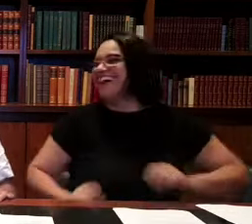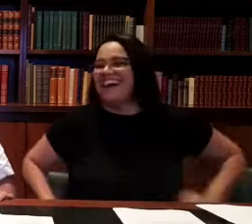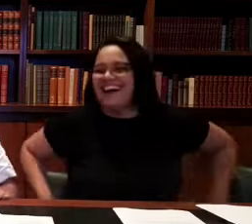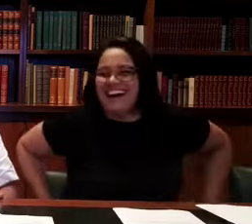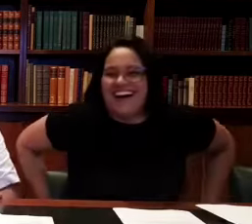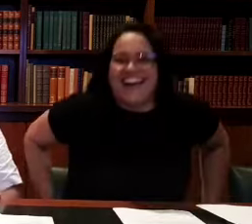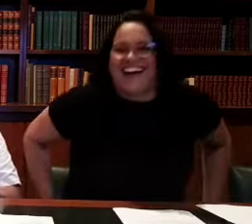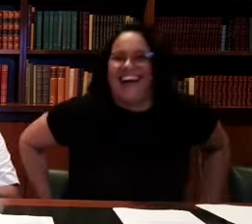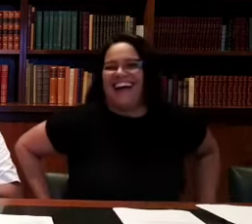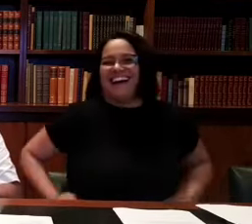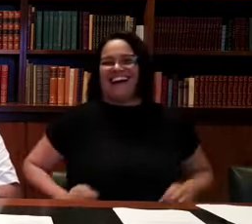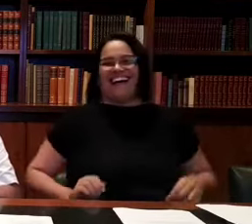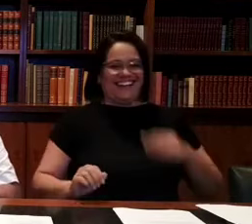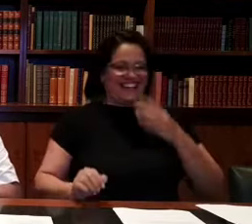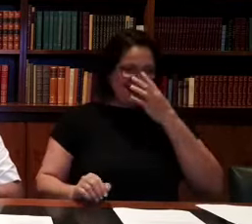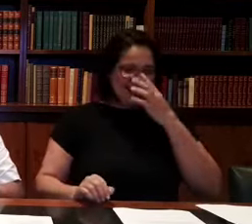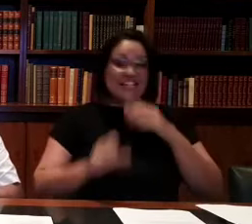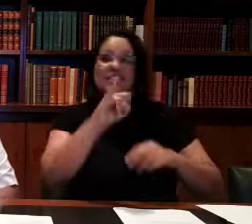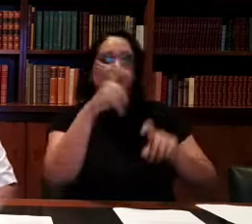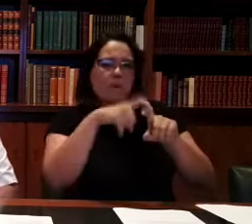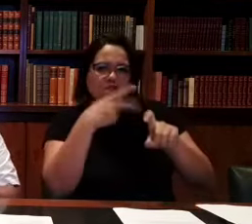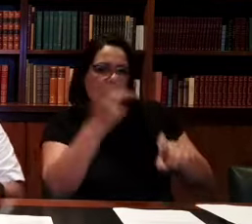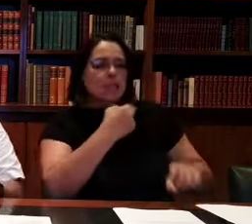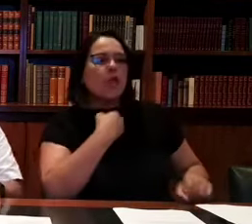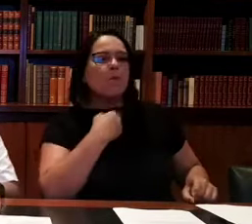avó haha